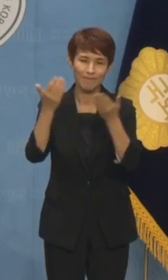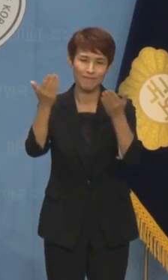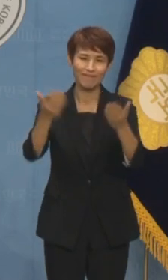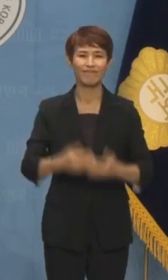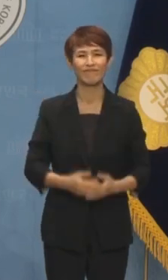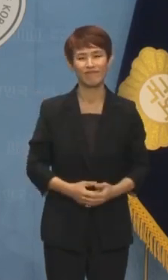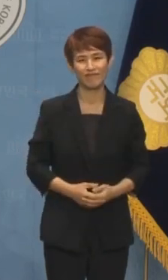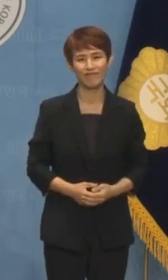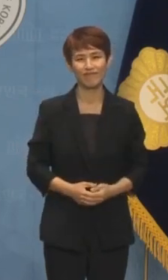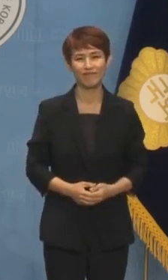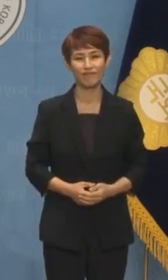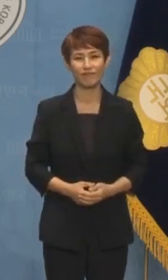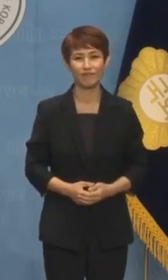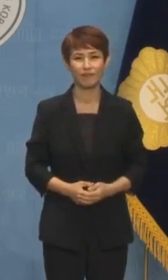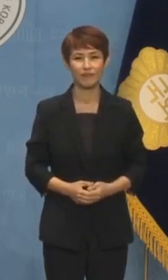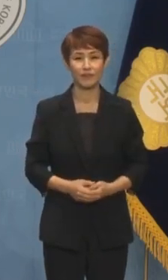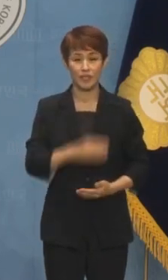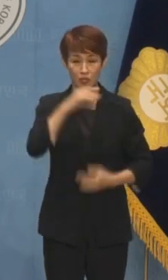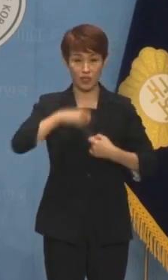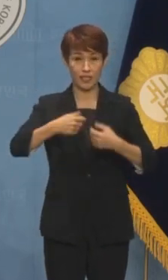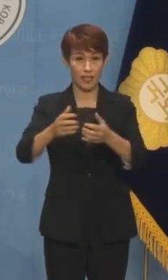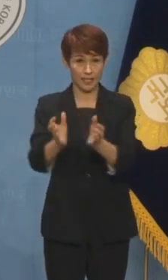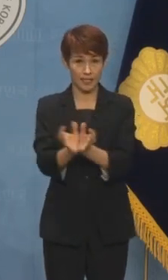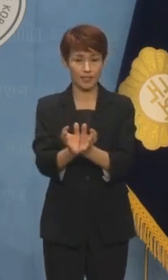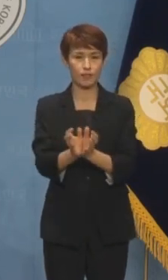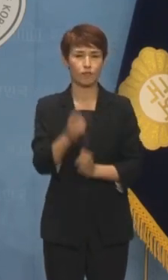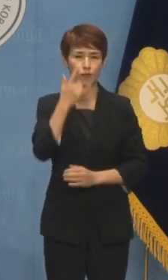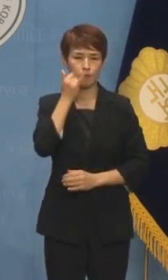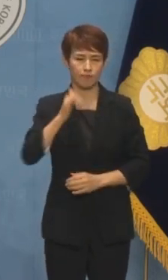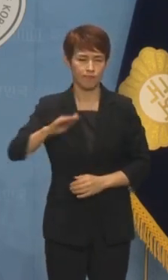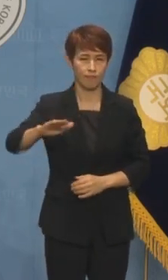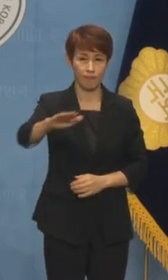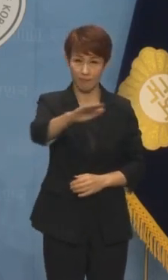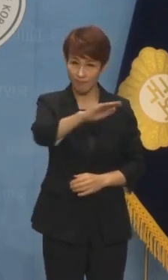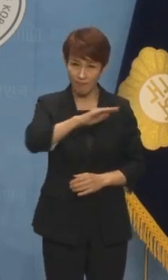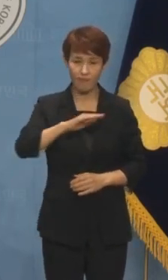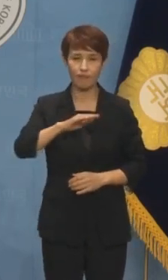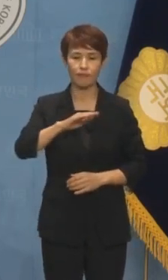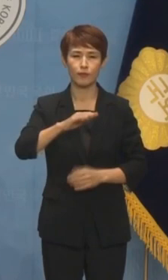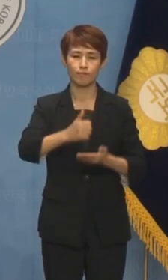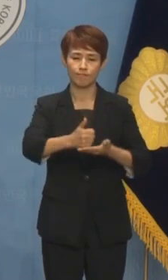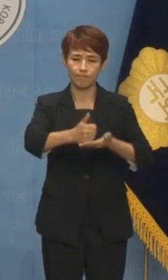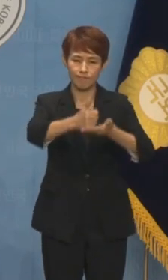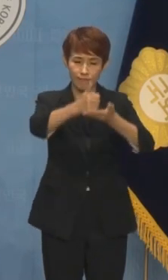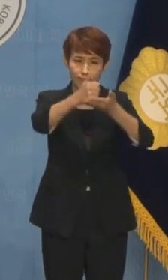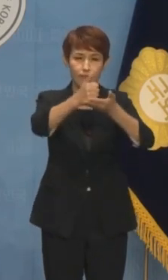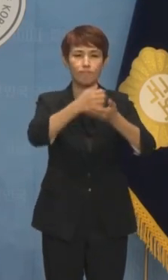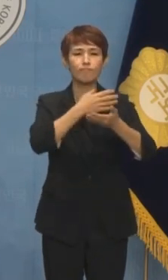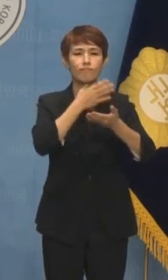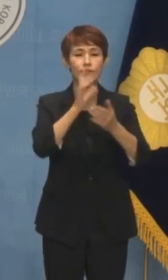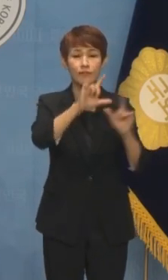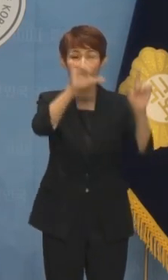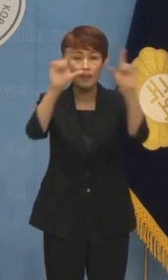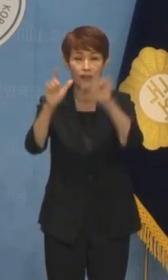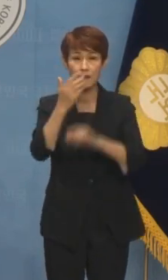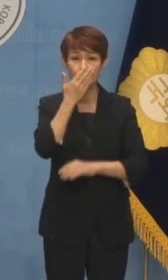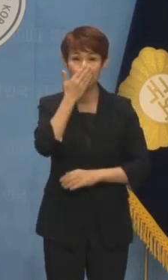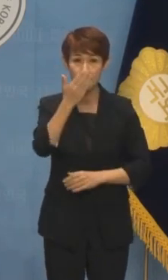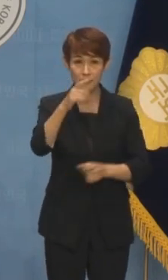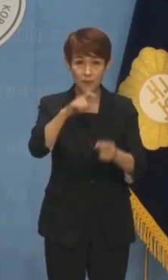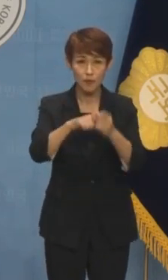드립니다. 정의당은 모든 어머니, 아버지들이 존중받는 노후를 보내실 수